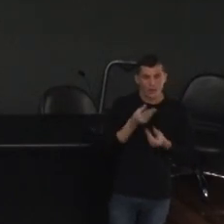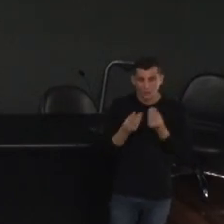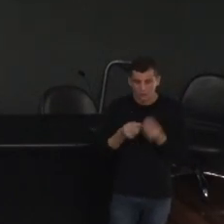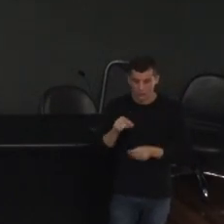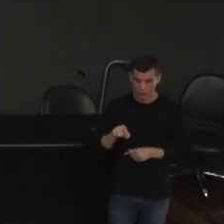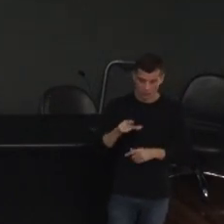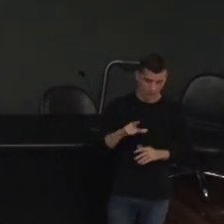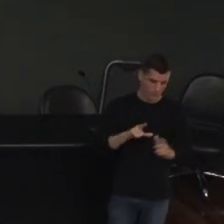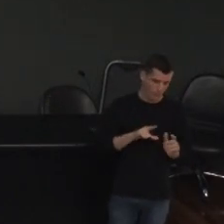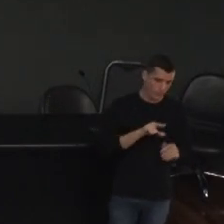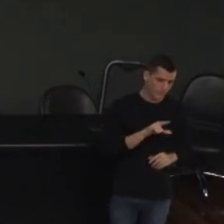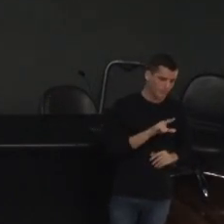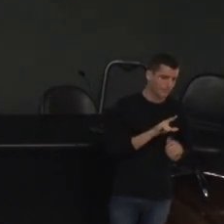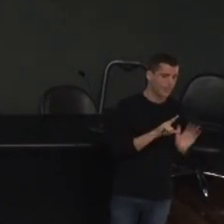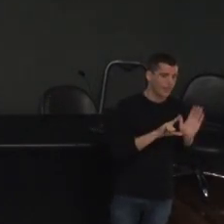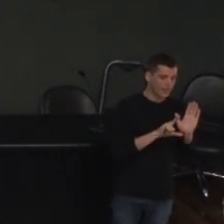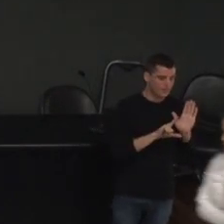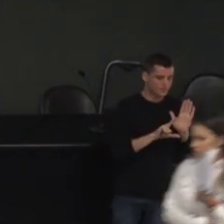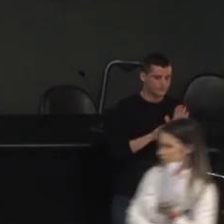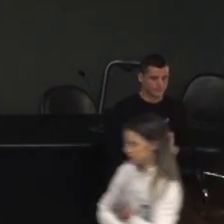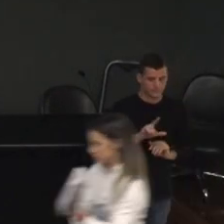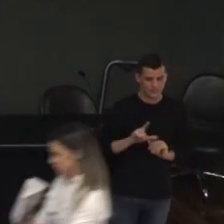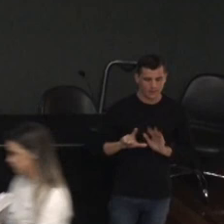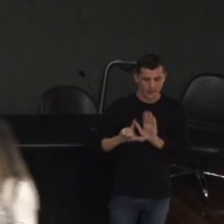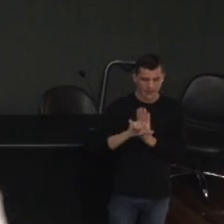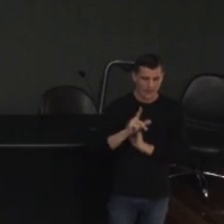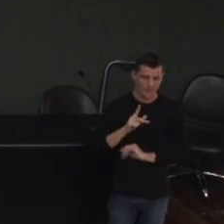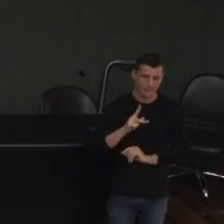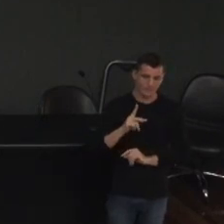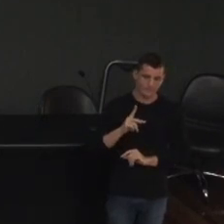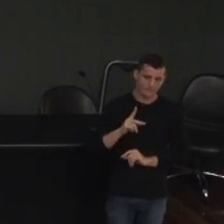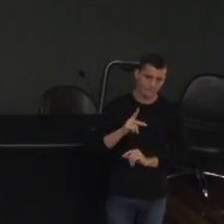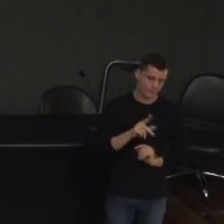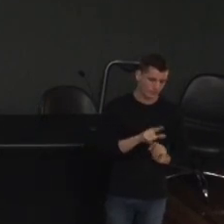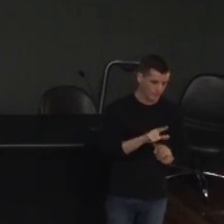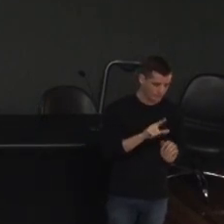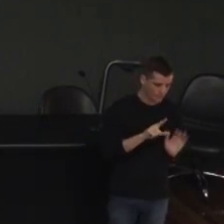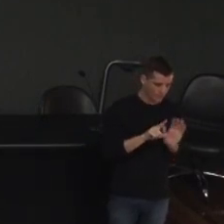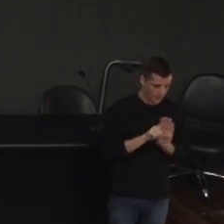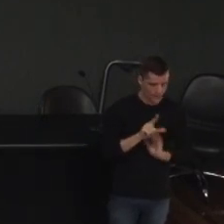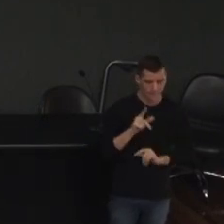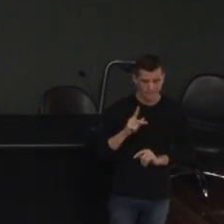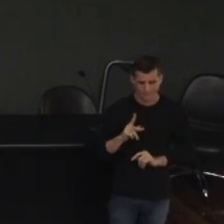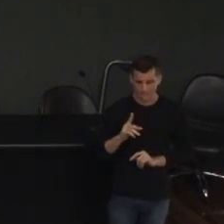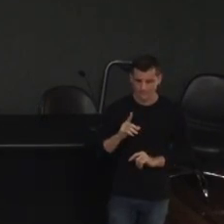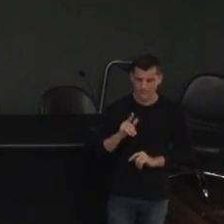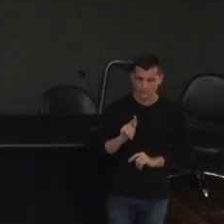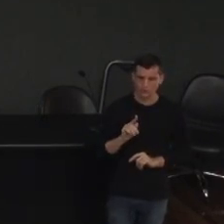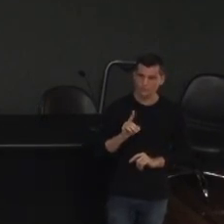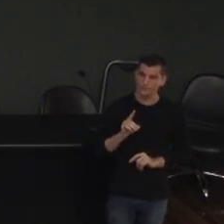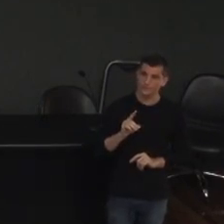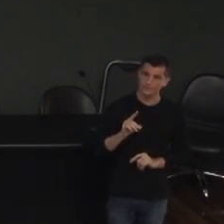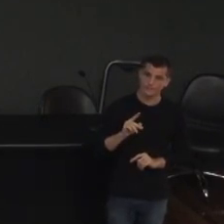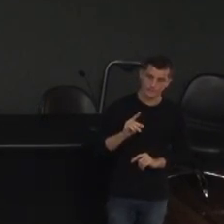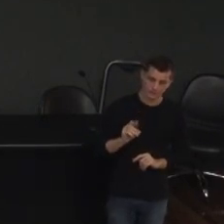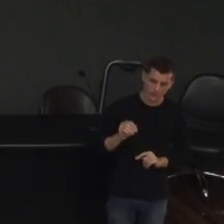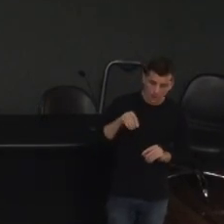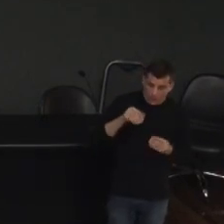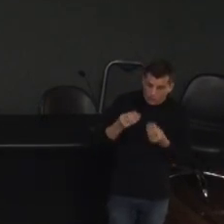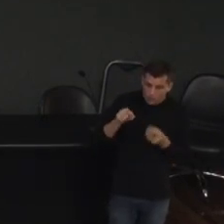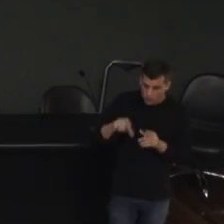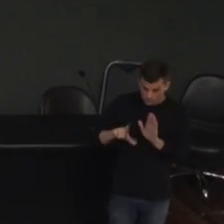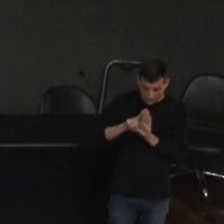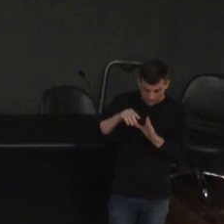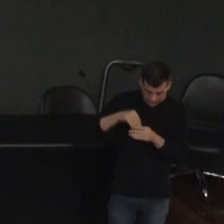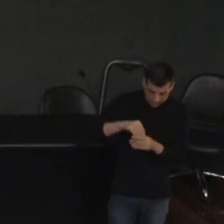npd tem um de Santa Catarina que a secretaria de estado de saúde então a